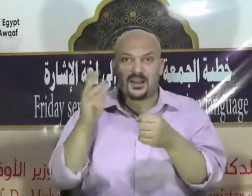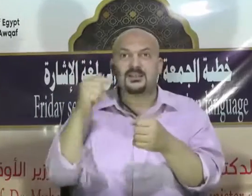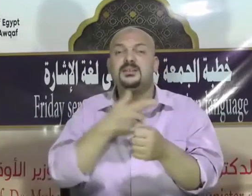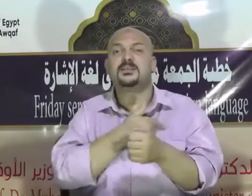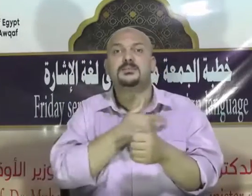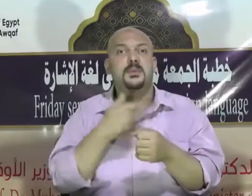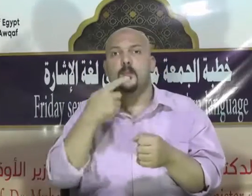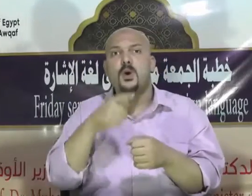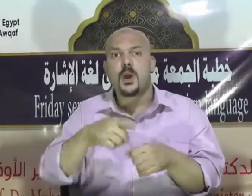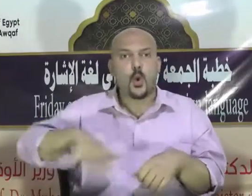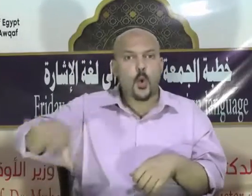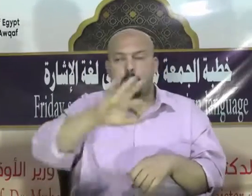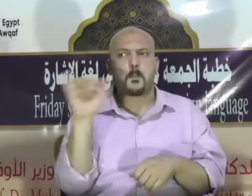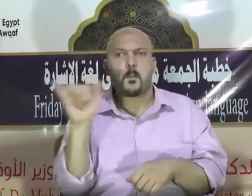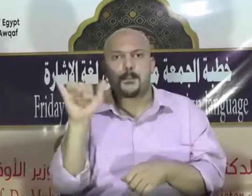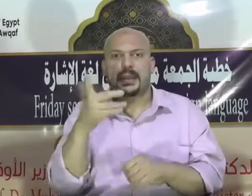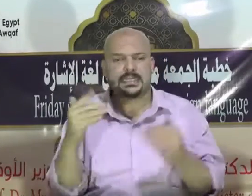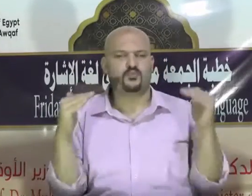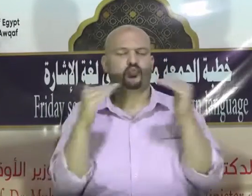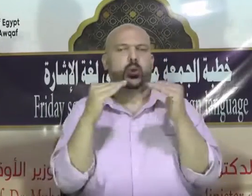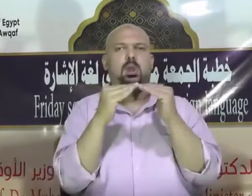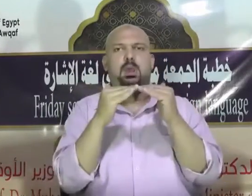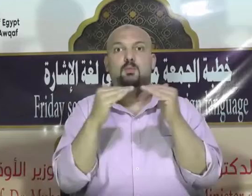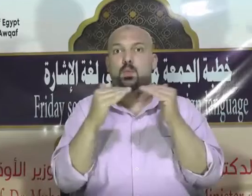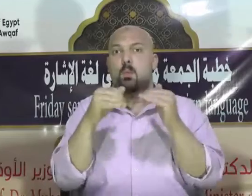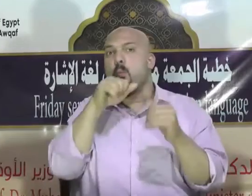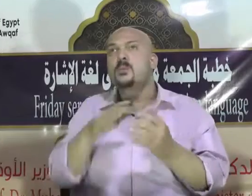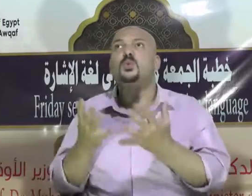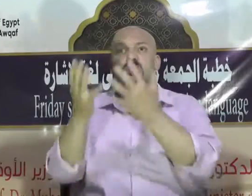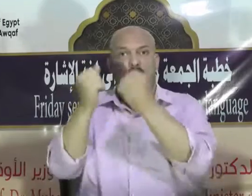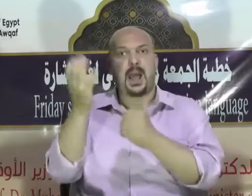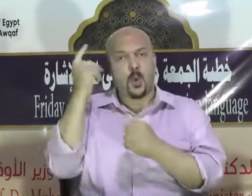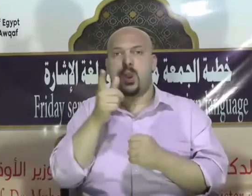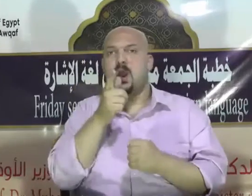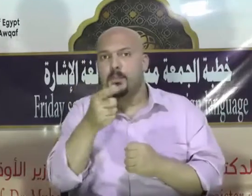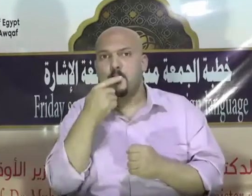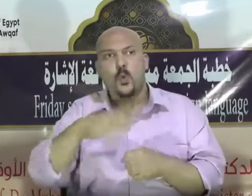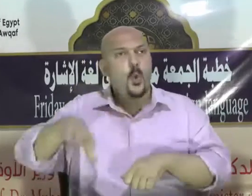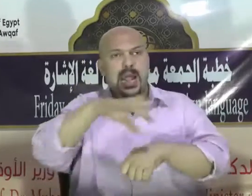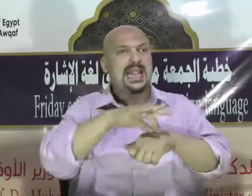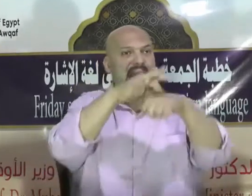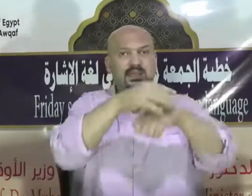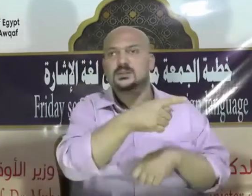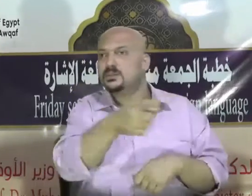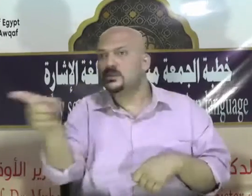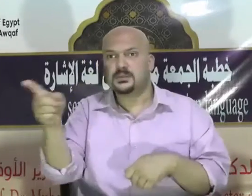حيث يقول نبينا صلى الله عليه وسلم: يا أيها الناس، إن ربكم